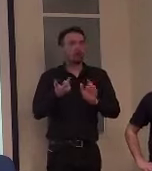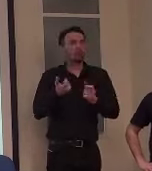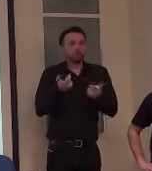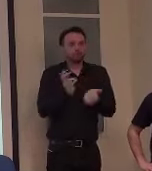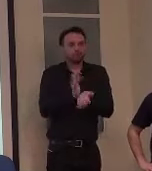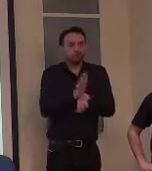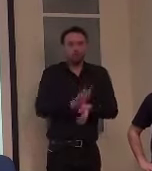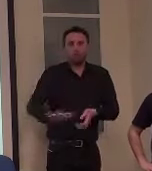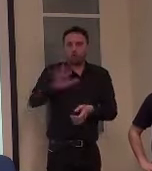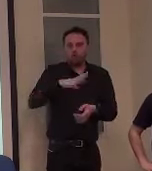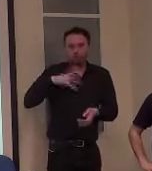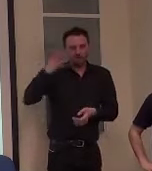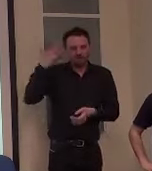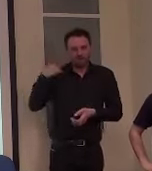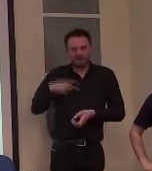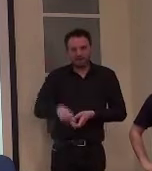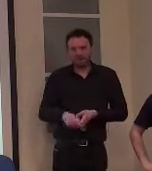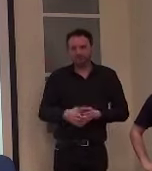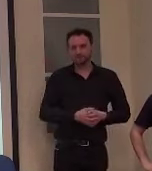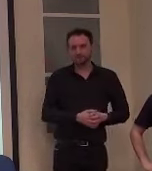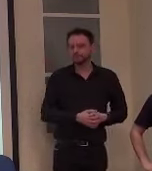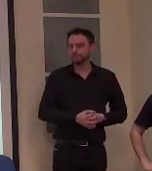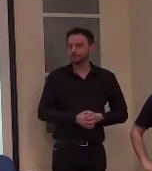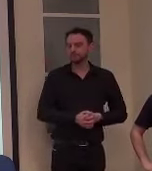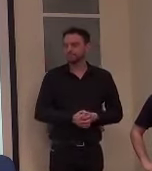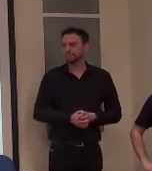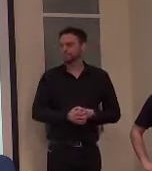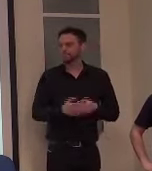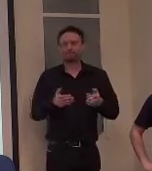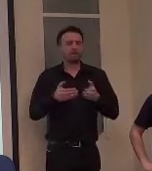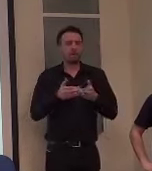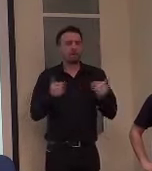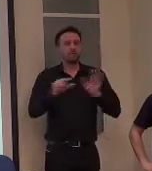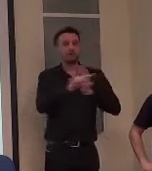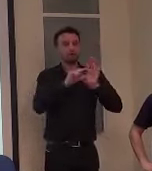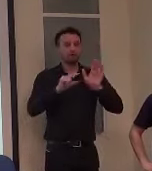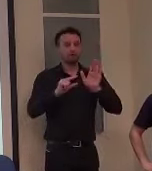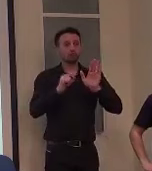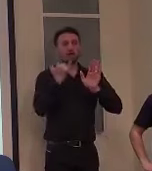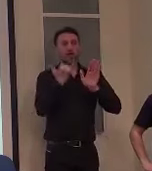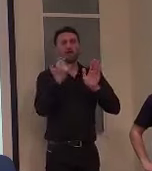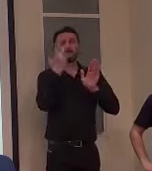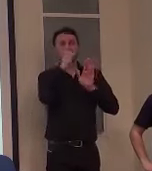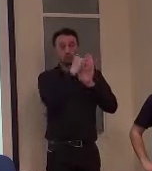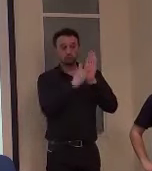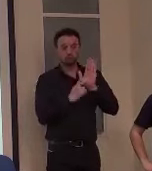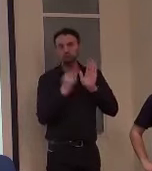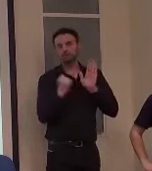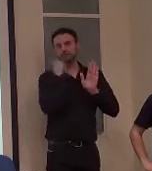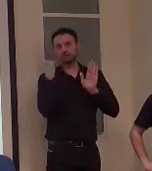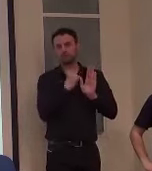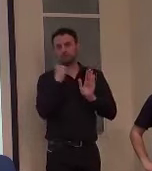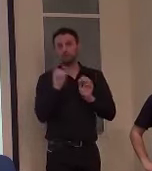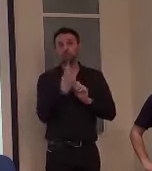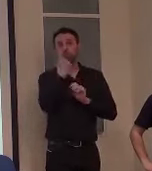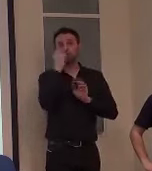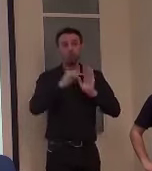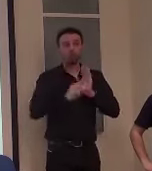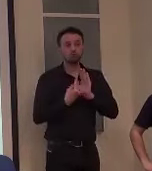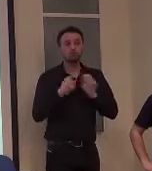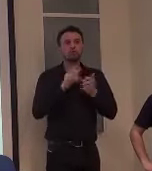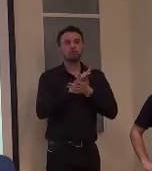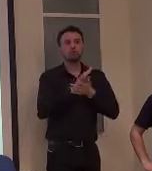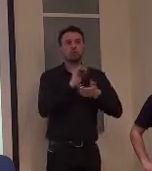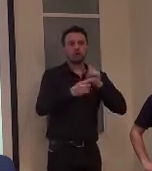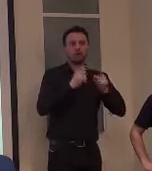estaba faltando son rápidamente la resolución tiene tres ejes muy importantes no se relaciona